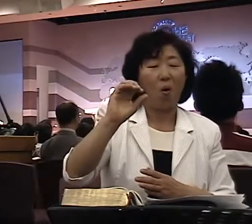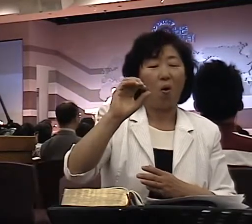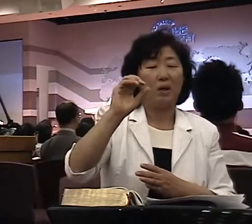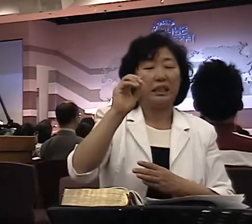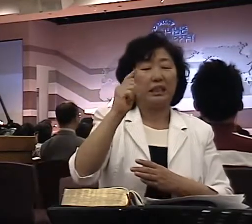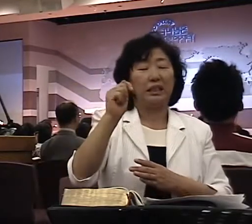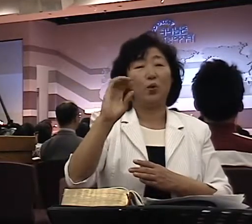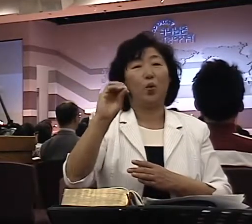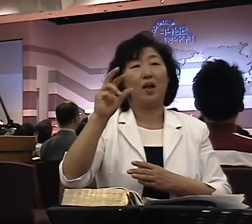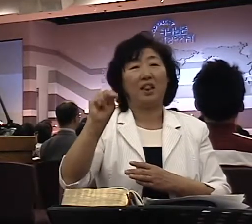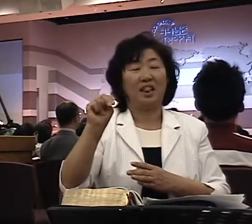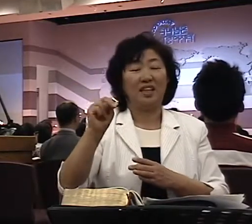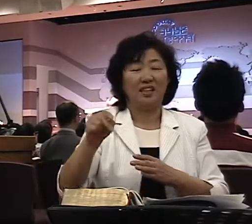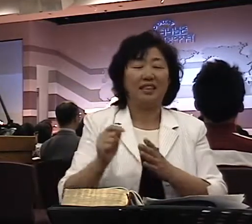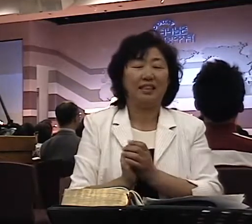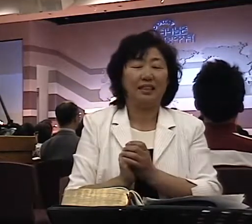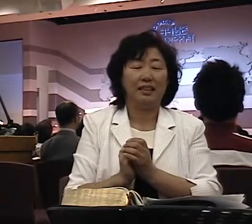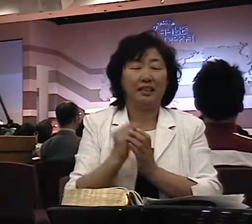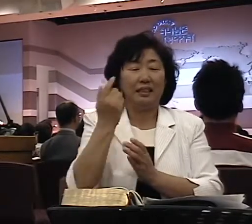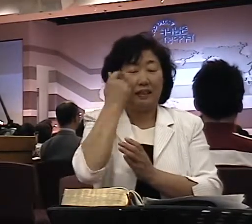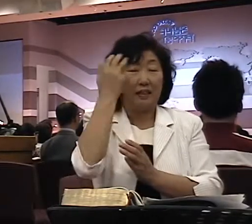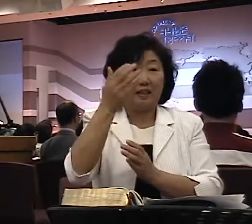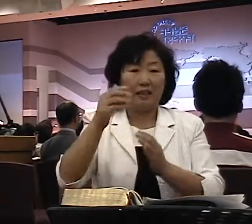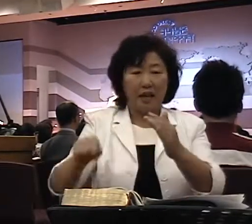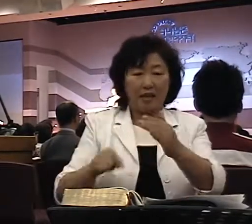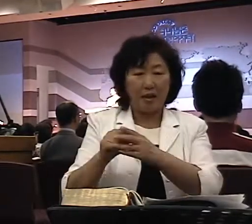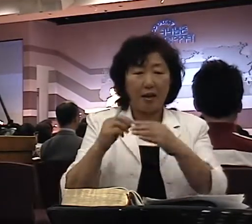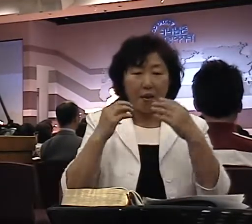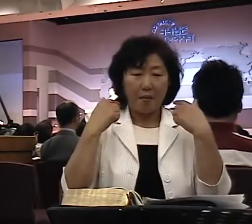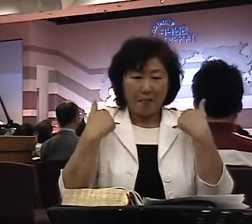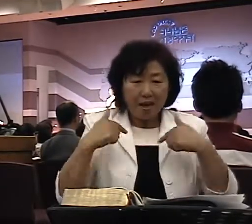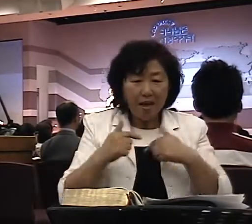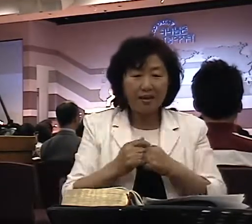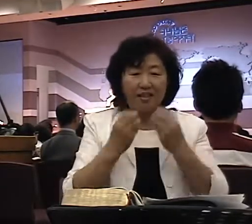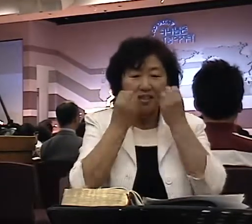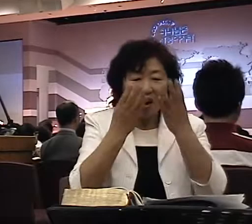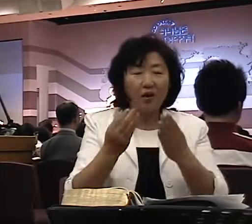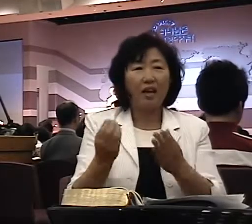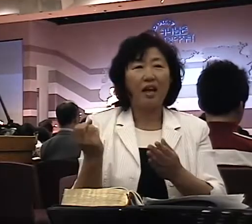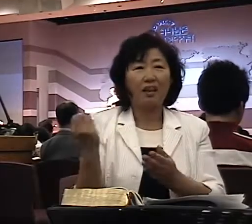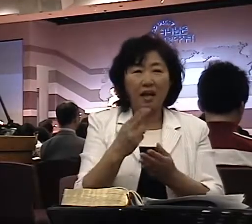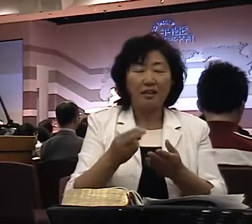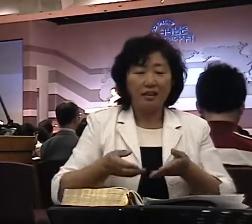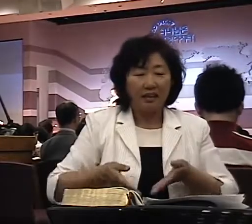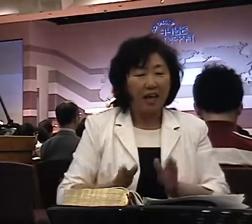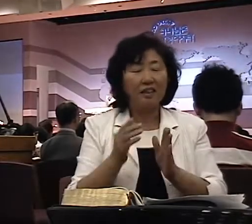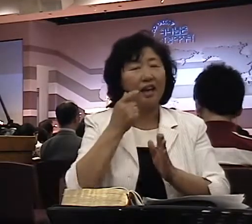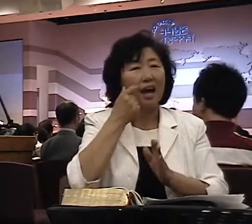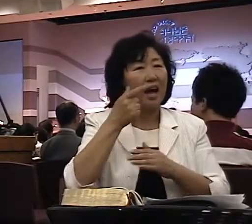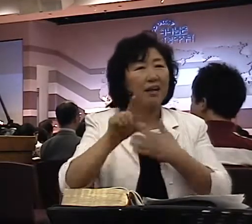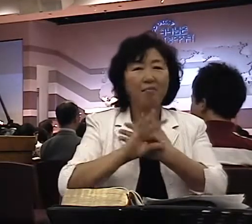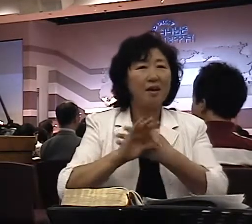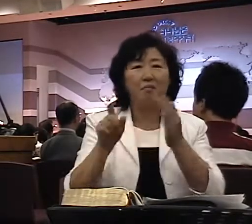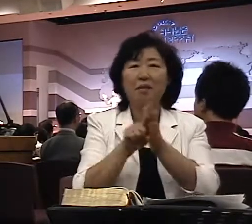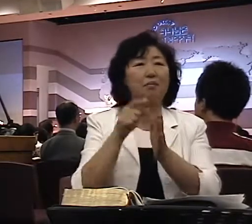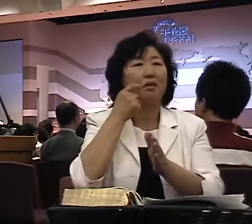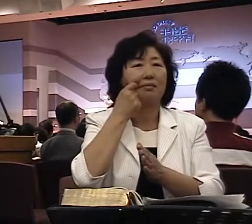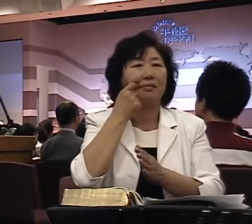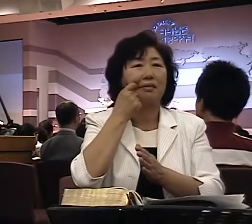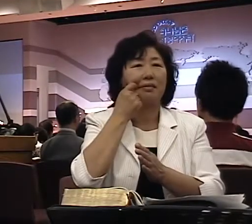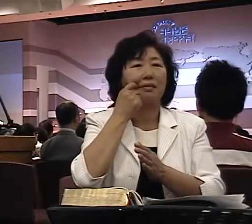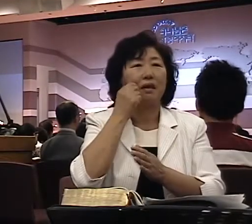드리고 성령 안에서 새롭게 매일매일 거듭나지 아니하면 믿을 게 못 됩니다. 요셉의 경우